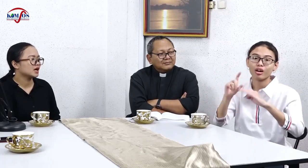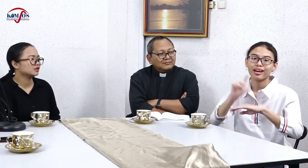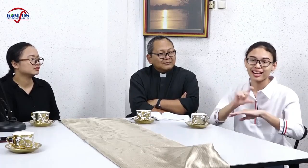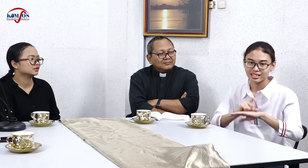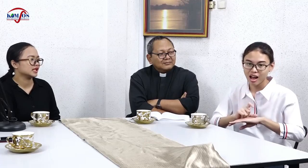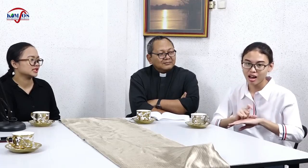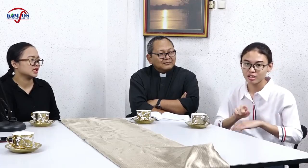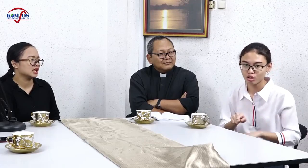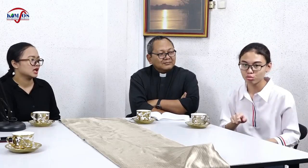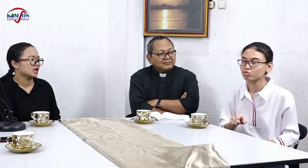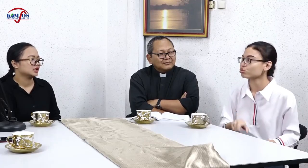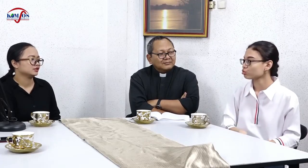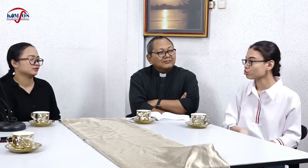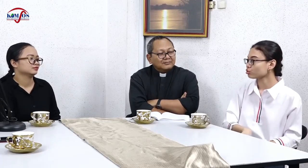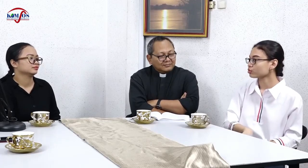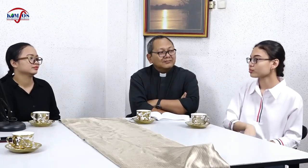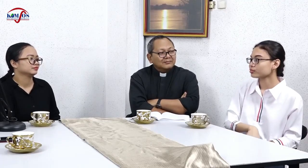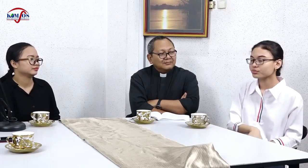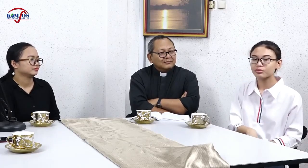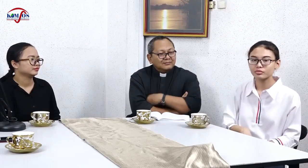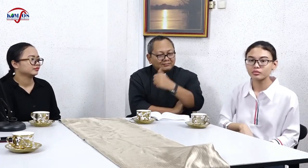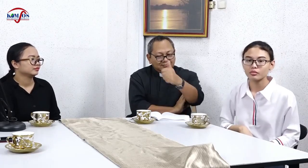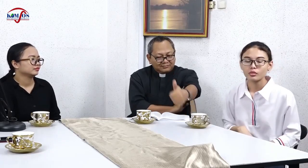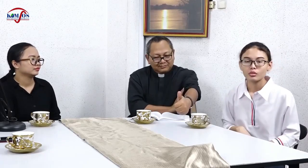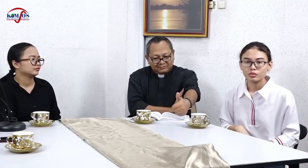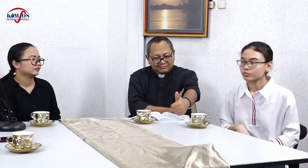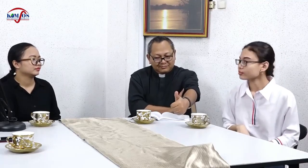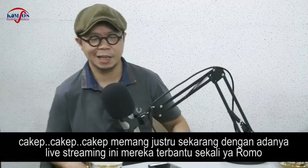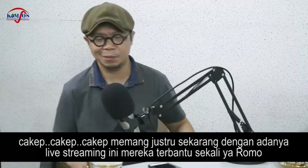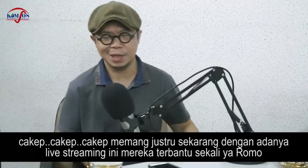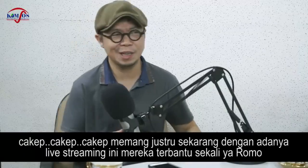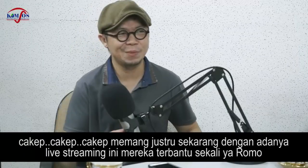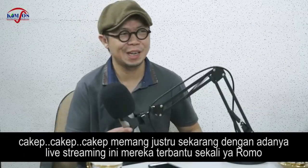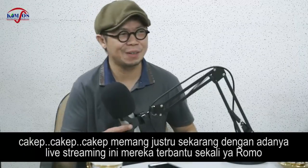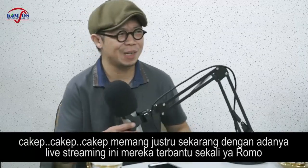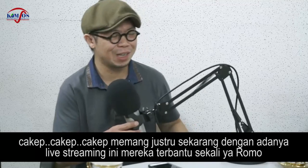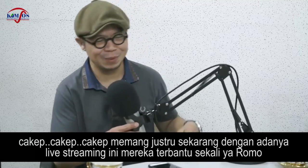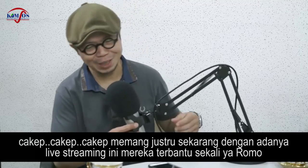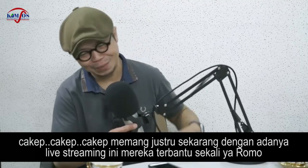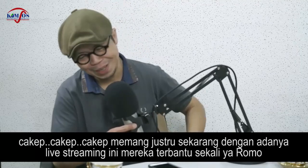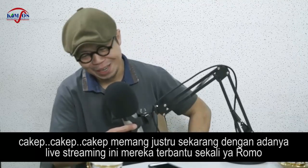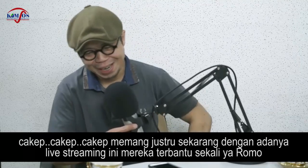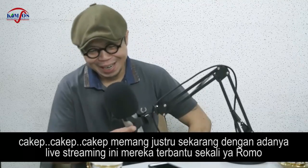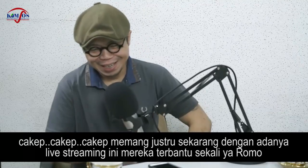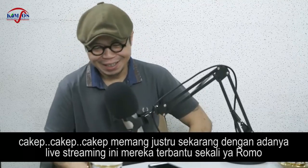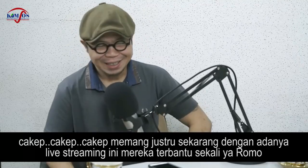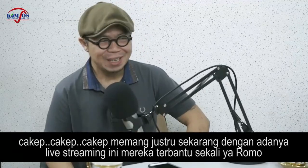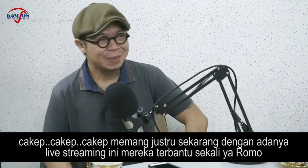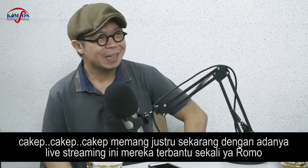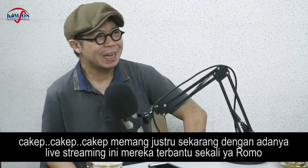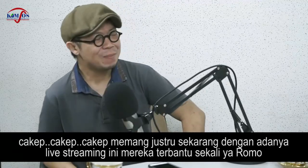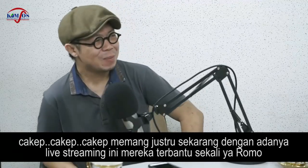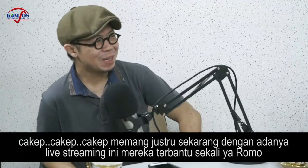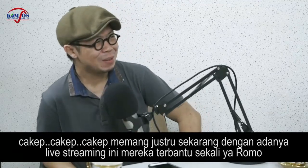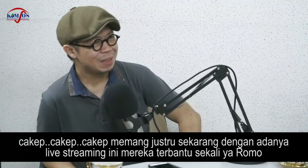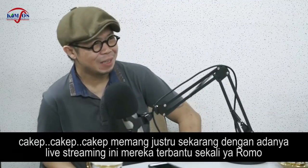membangun gereja itu Wow cakep cakep cakep cakep cakep oke